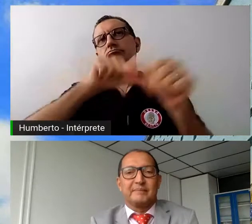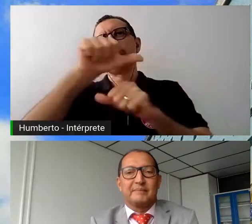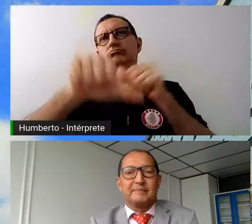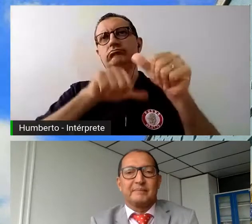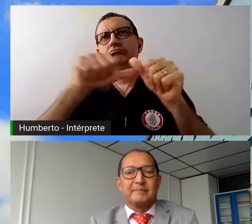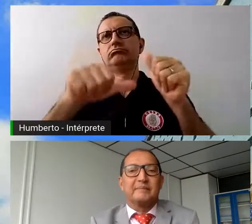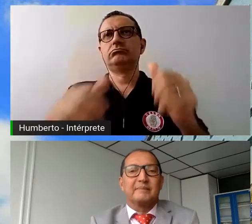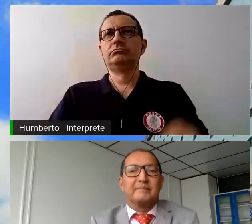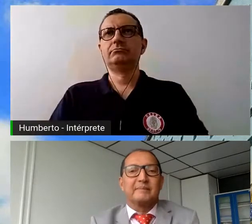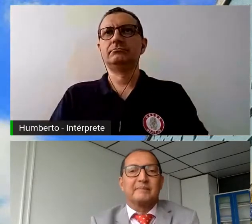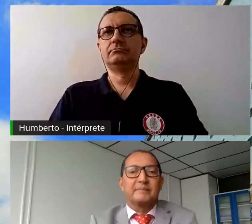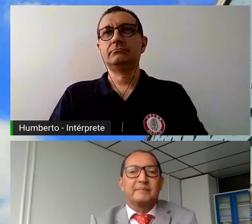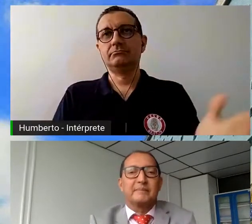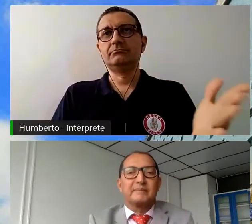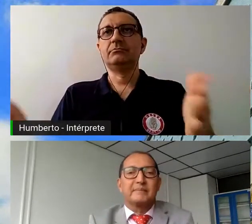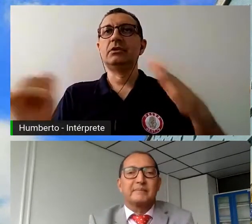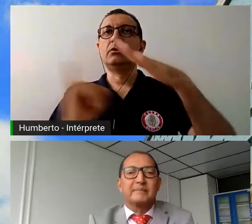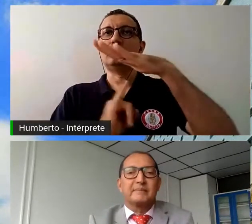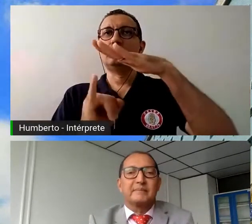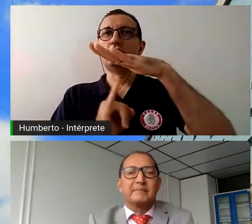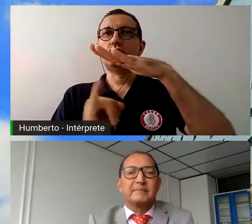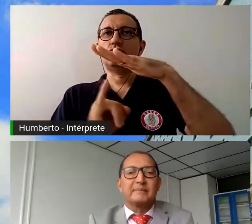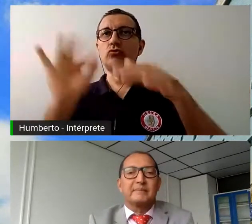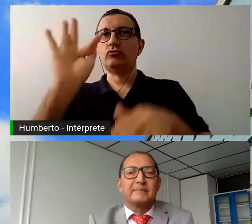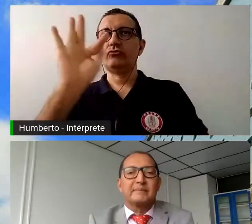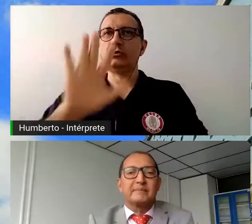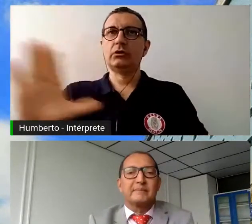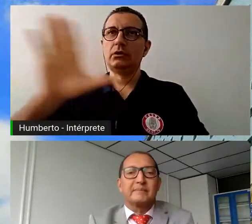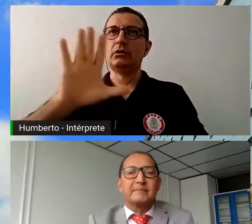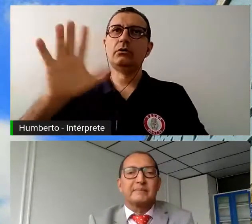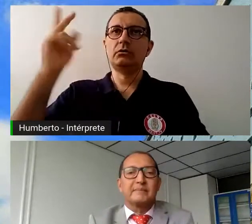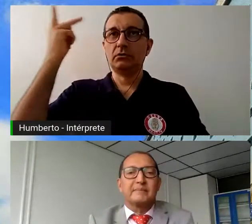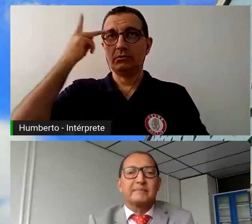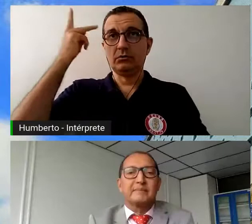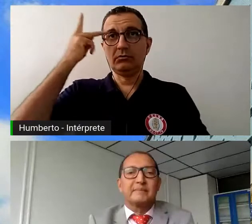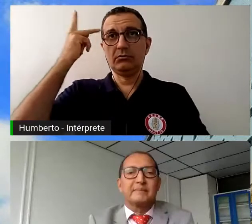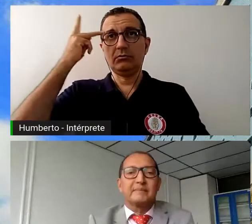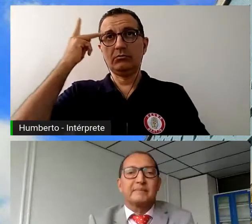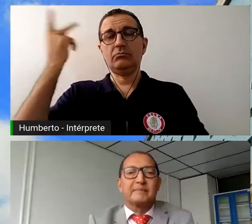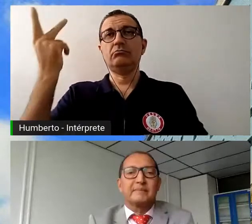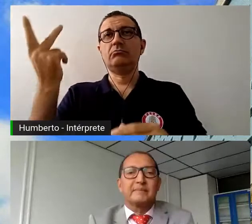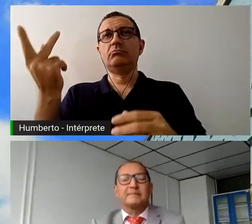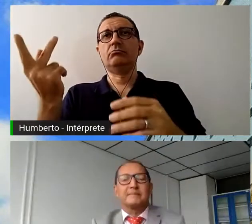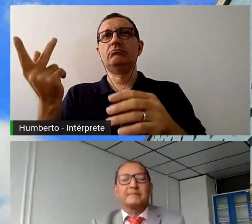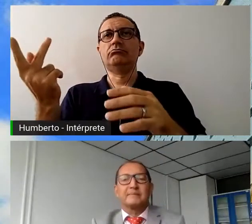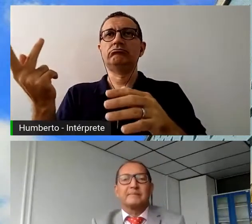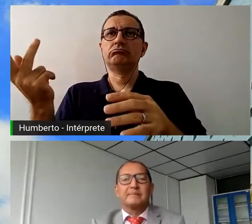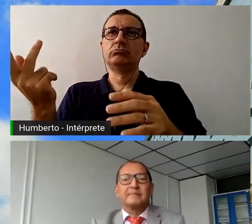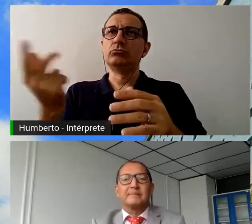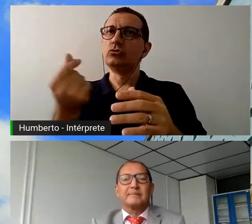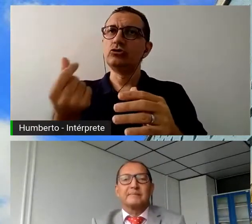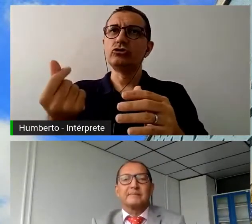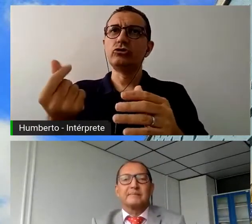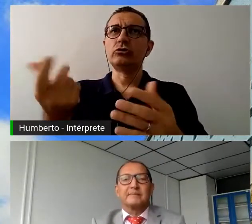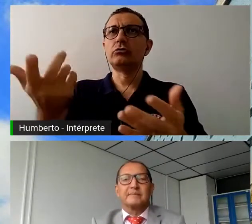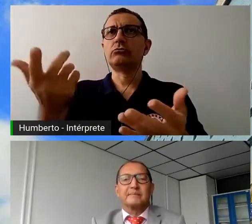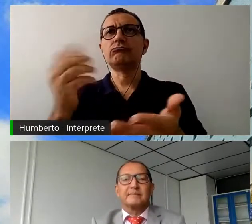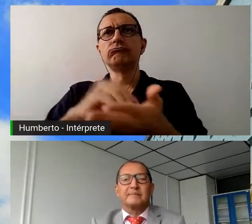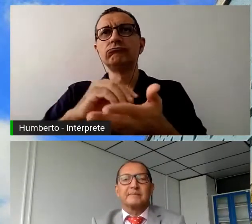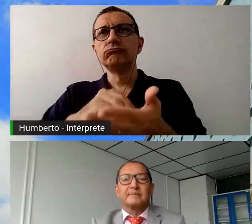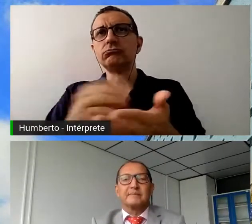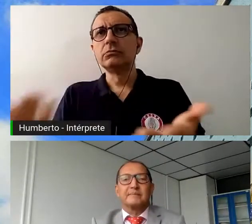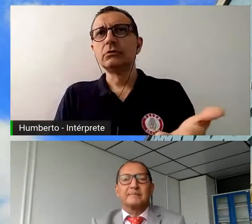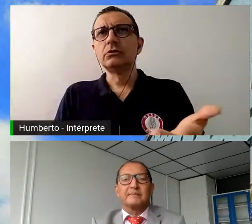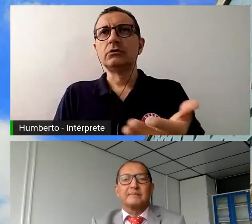que o Instituto Federal de São Paulo esteja adotando, possivelmente, com dinheiro, porque é isso que nós estamos vendo.